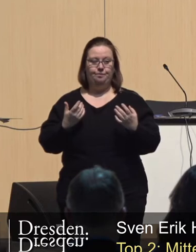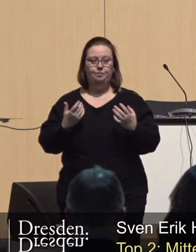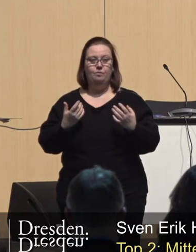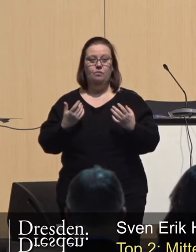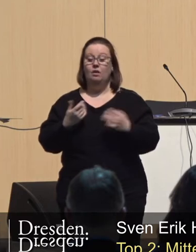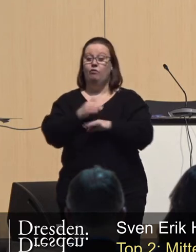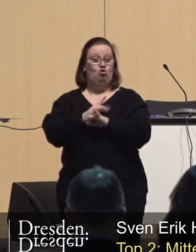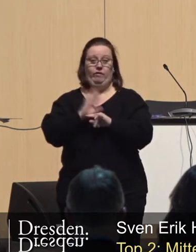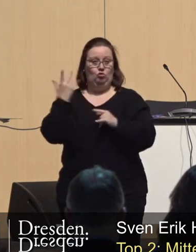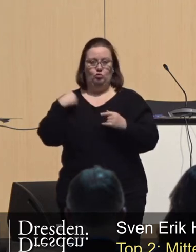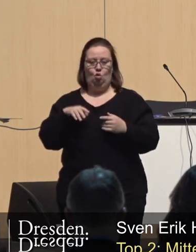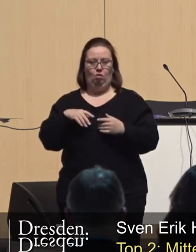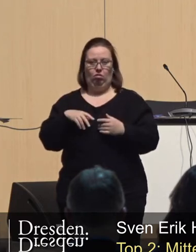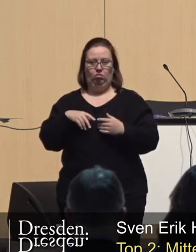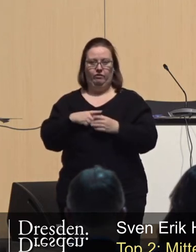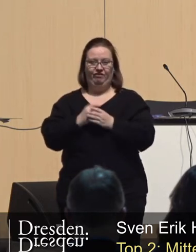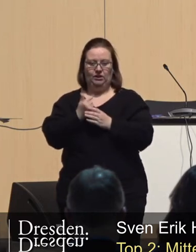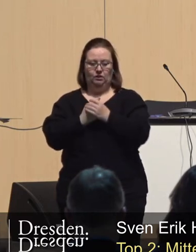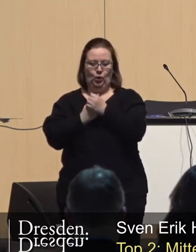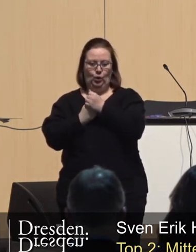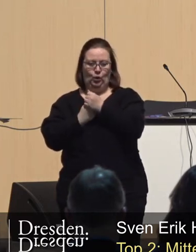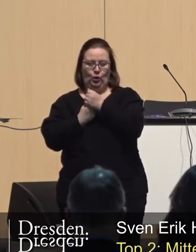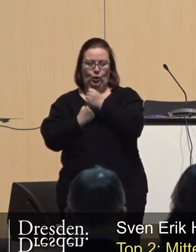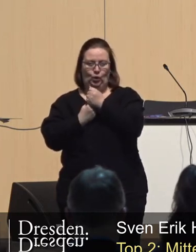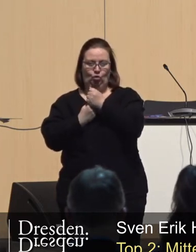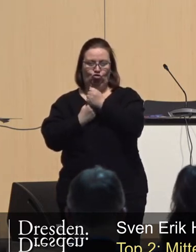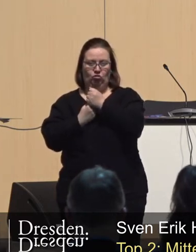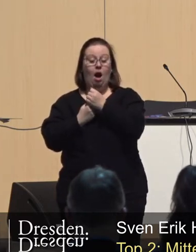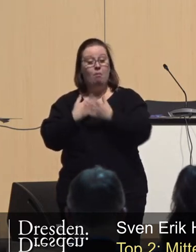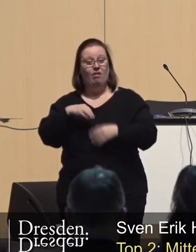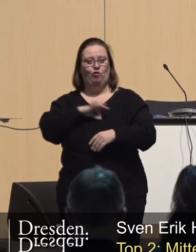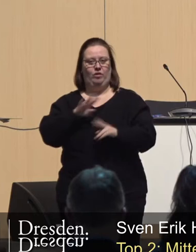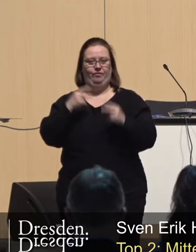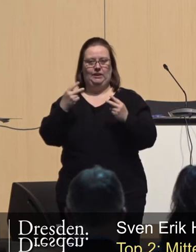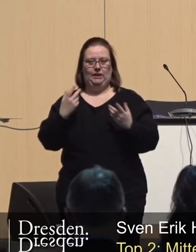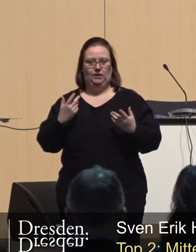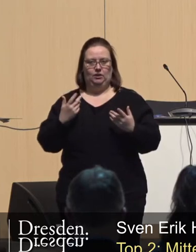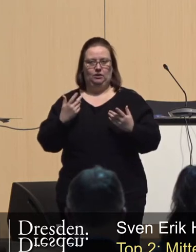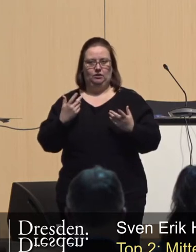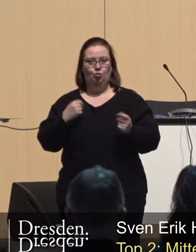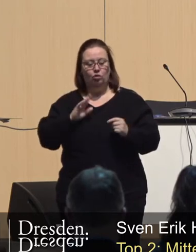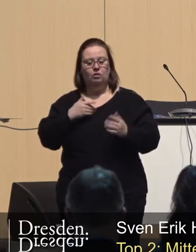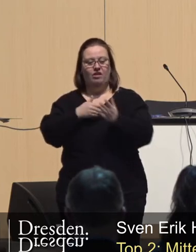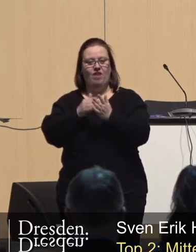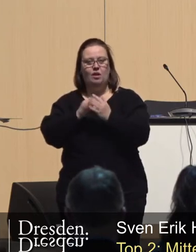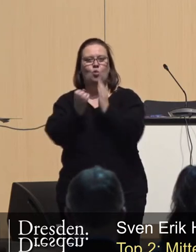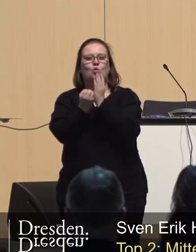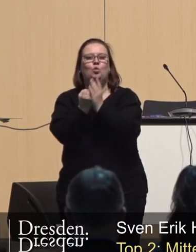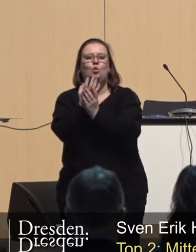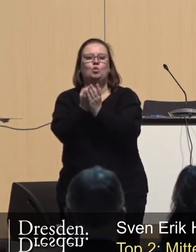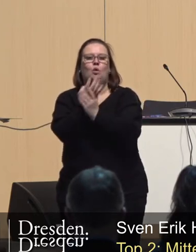Wirtschaftlich so und so an der Wand. Aber die zweite Motivation ist für mich, daran festzuhalten, dass wir weiterhin auch Kultur